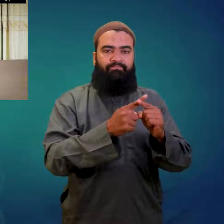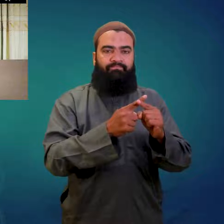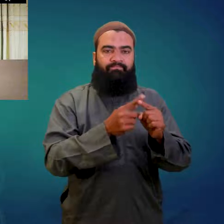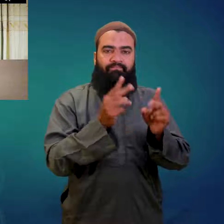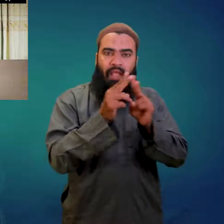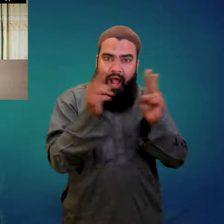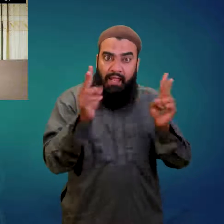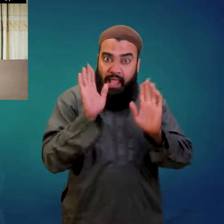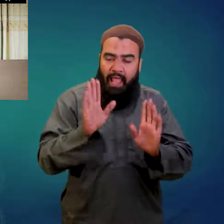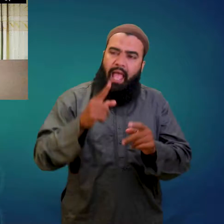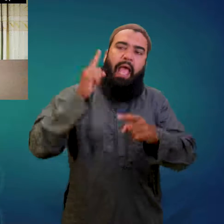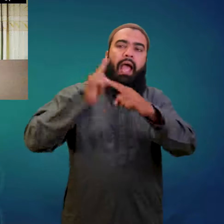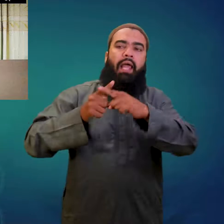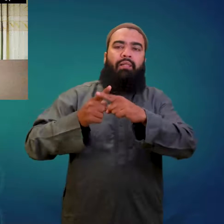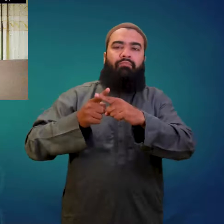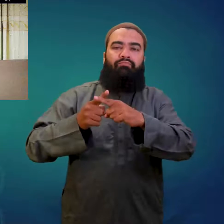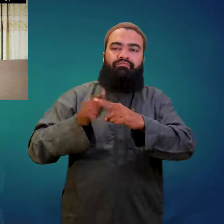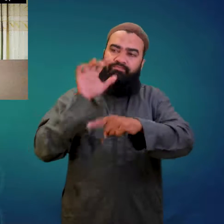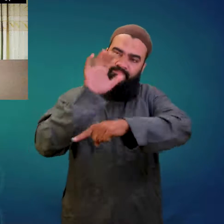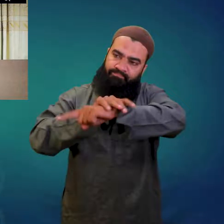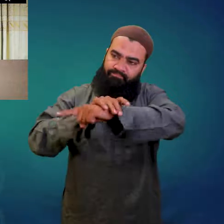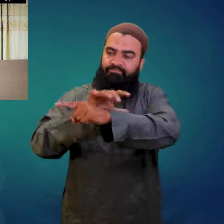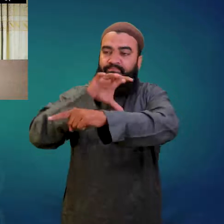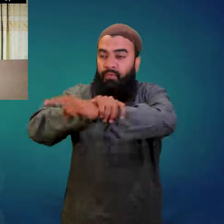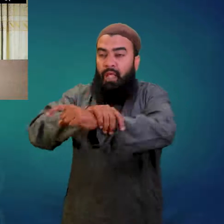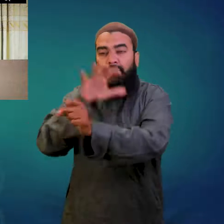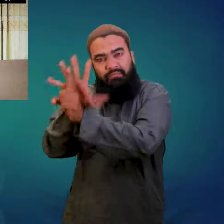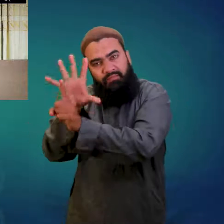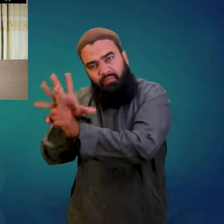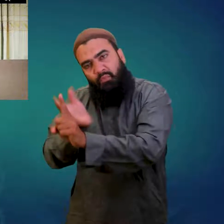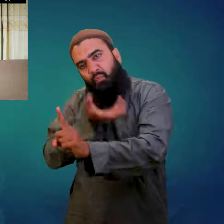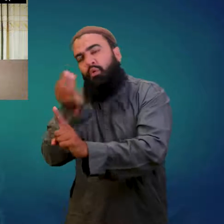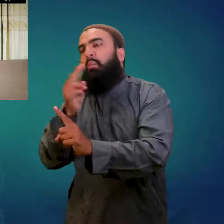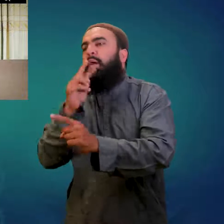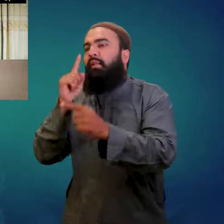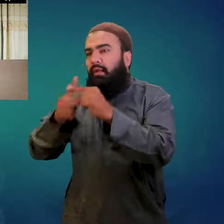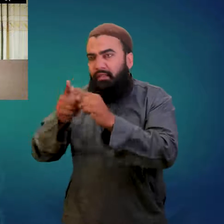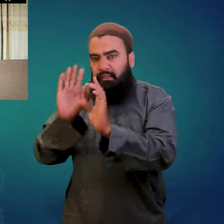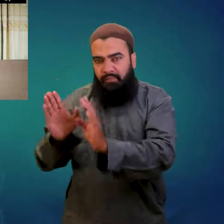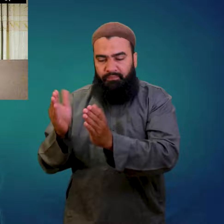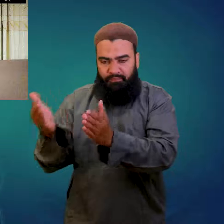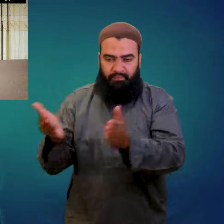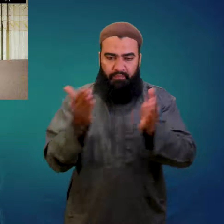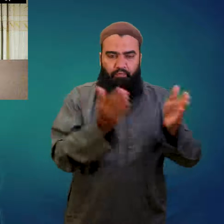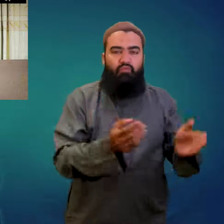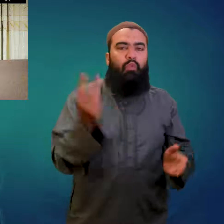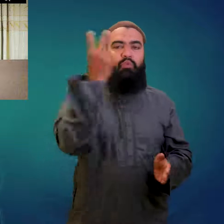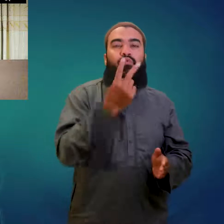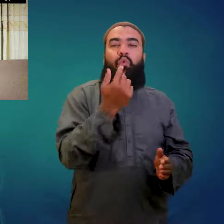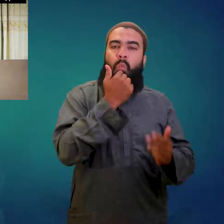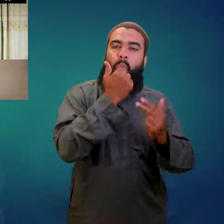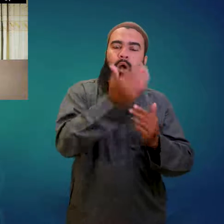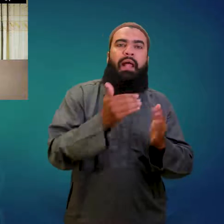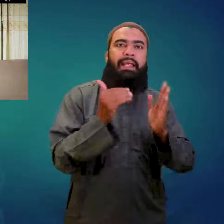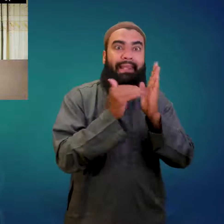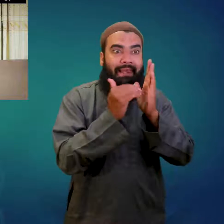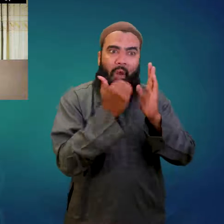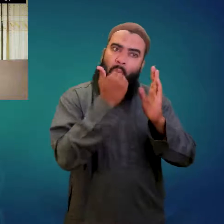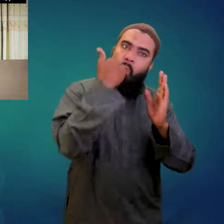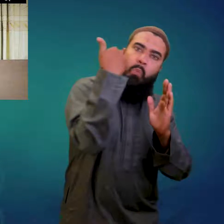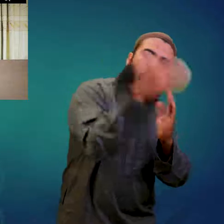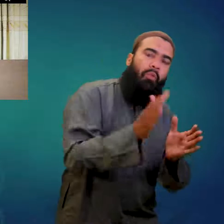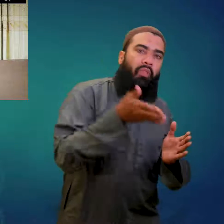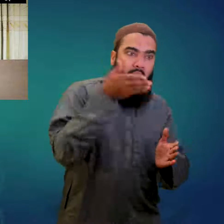گیا۔ دوسرا یہ کہ اگر کوئی ناواقف، احکام دین سے غافل آدمی ایسا عمل کر